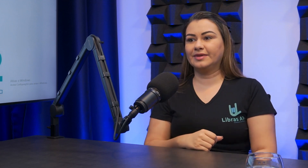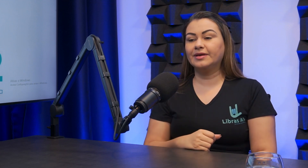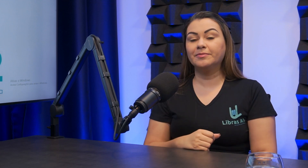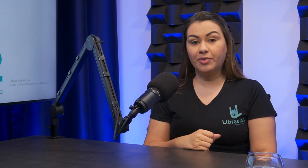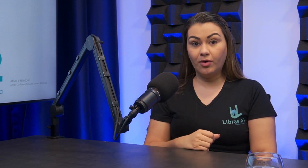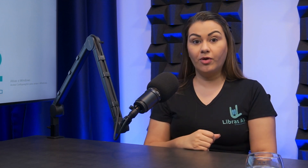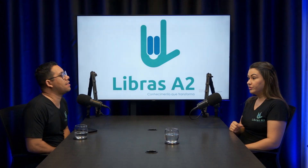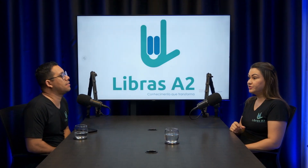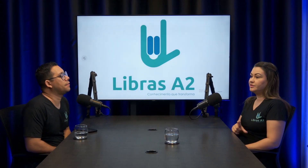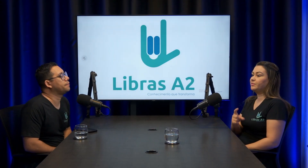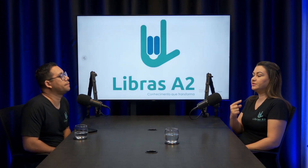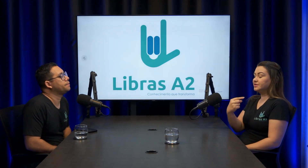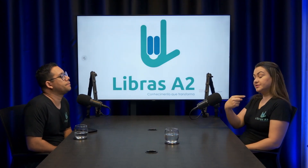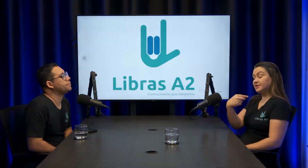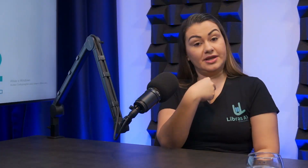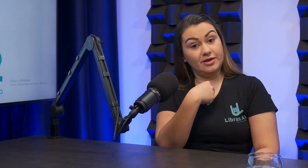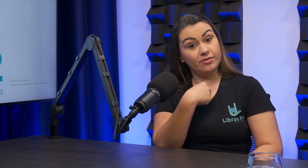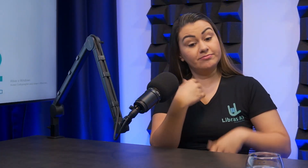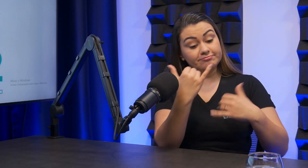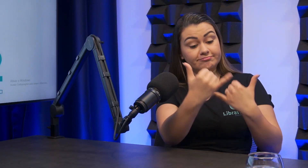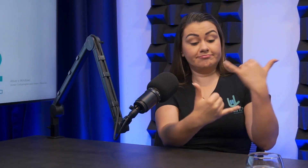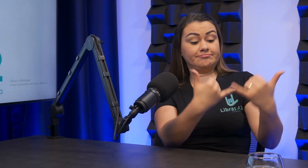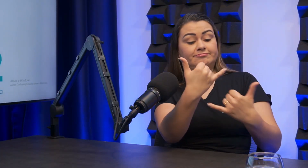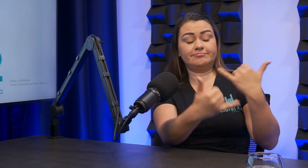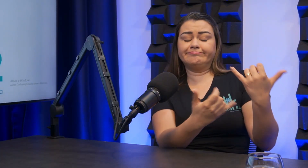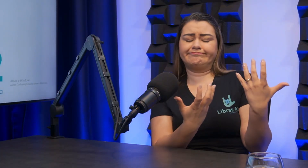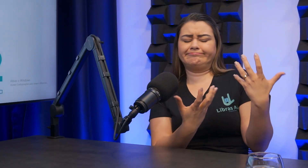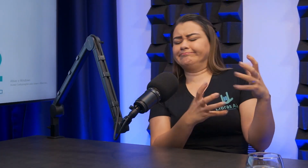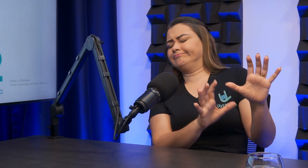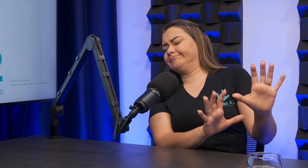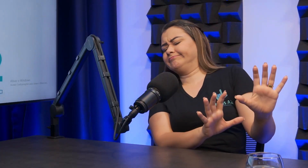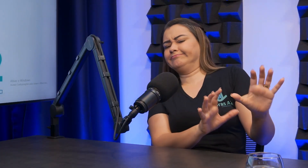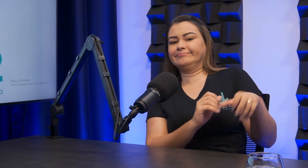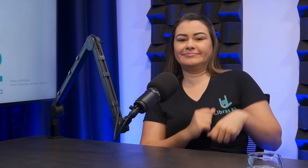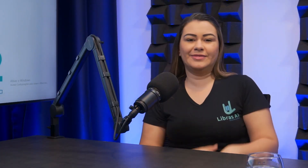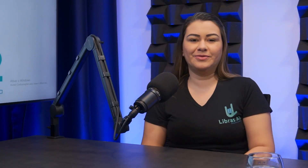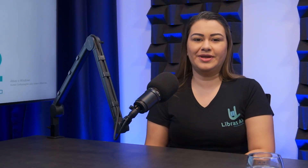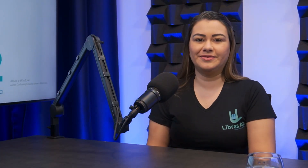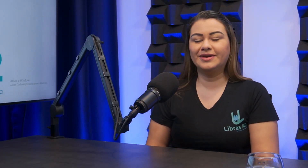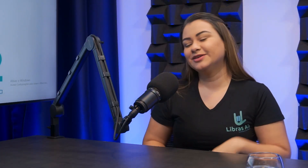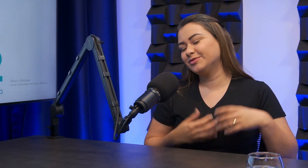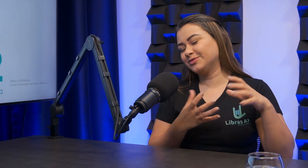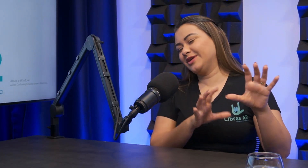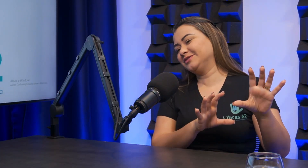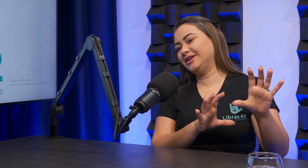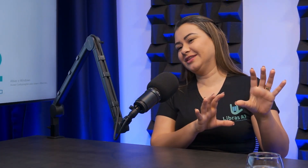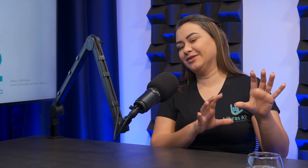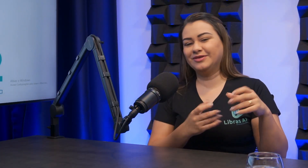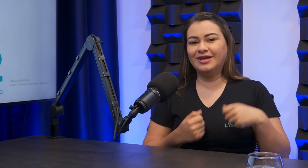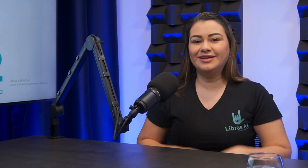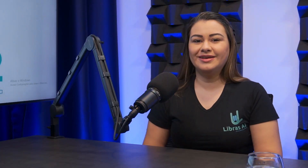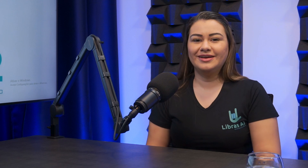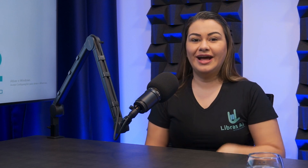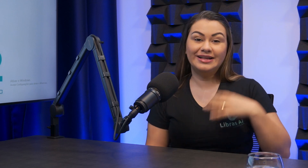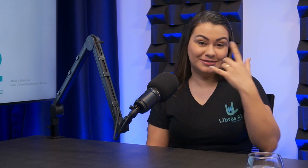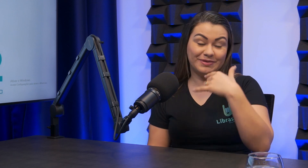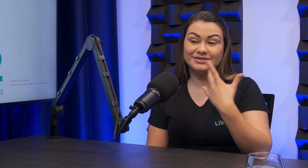que é nessa frase? Pode ser assim. Eu não quero. tipo, tô rejeitando, né? Aí a expressão é